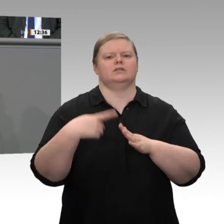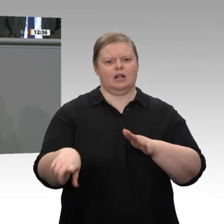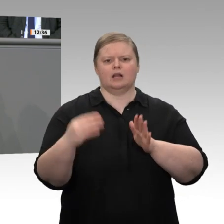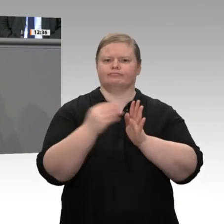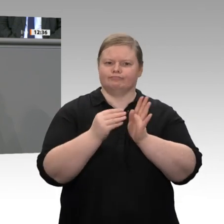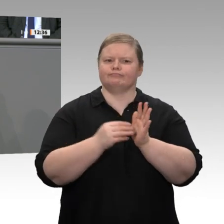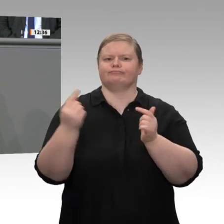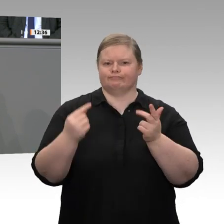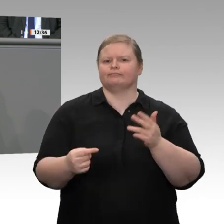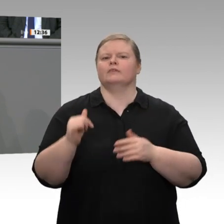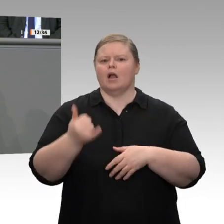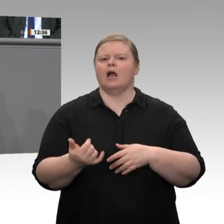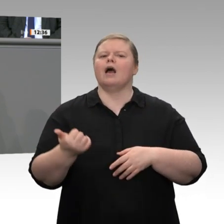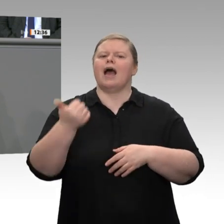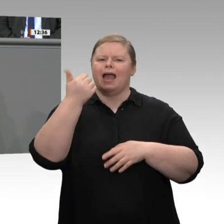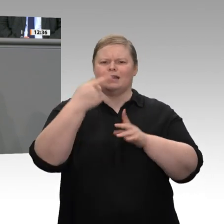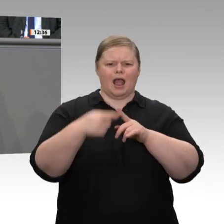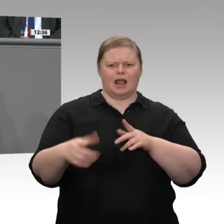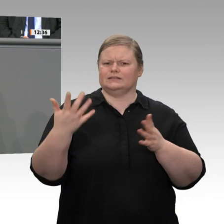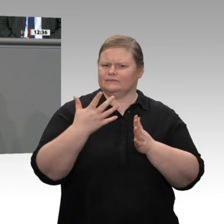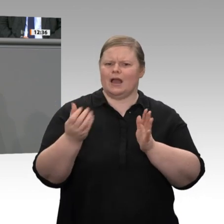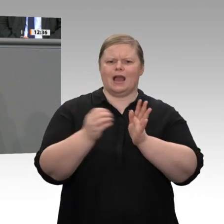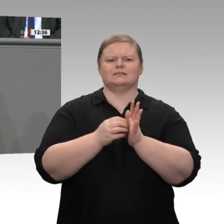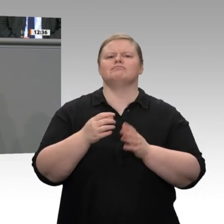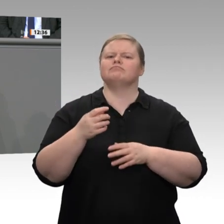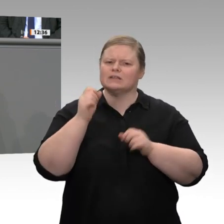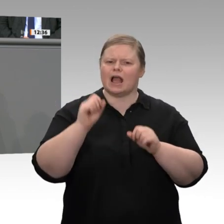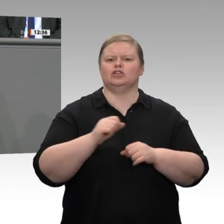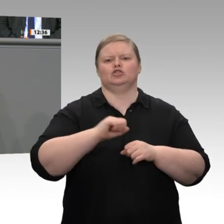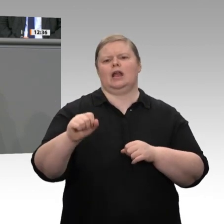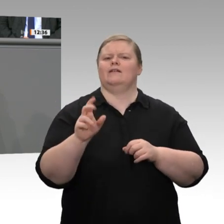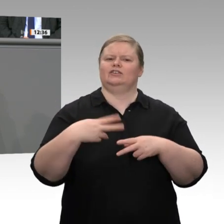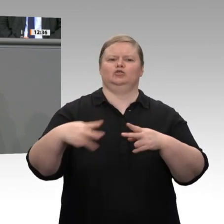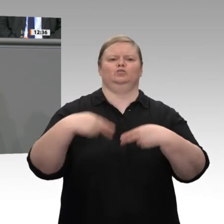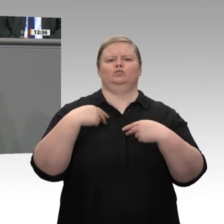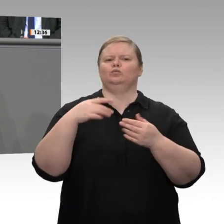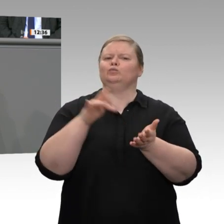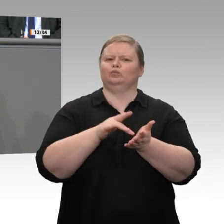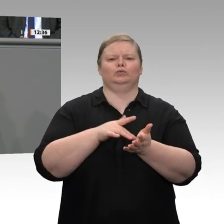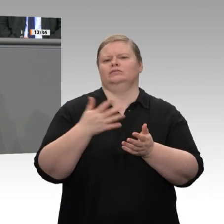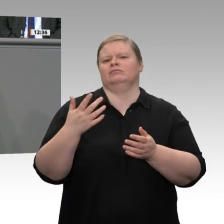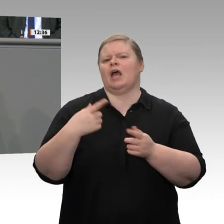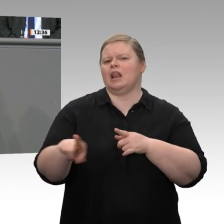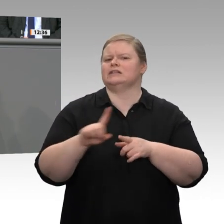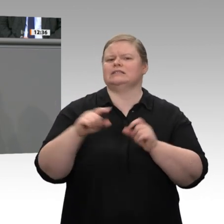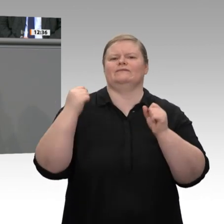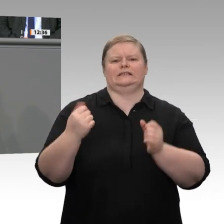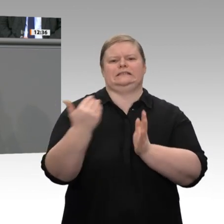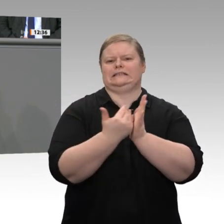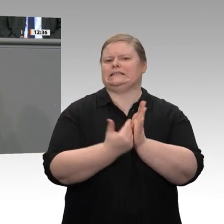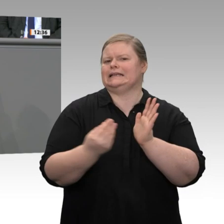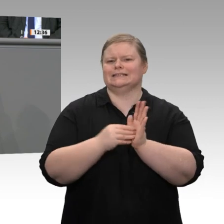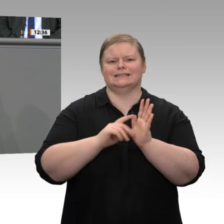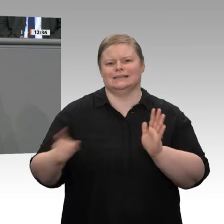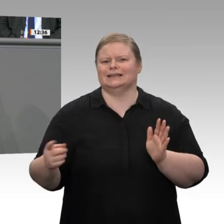Sie zu, dass es das Recht gibt, dass es ein Gesetz gibt, dass es Klarheit gibt für diejenigen, die in unserem Land leben